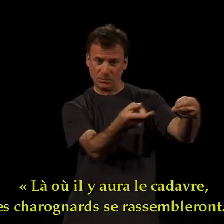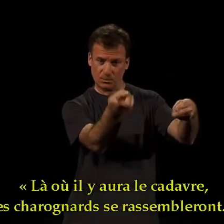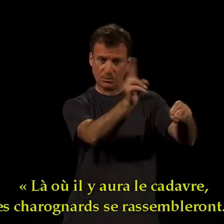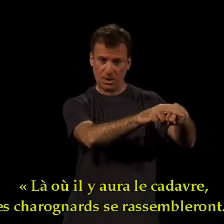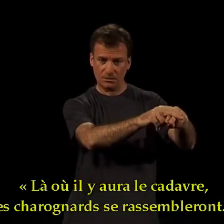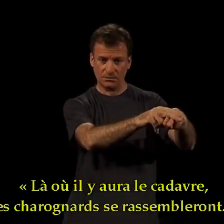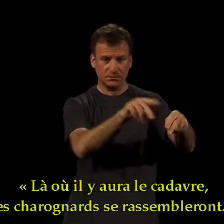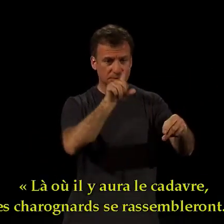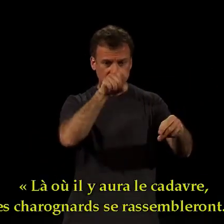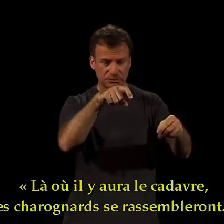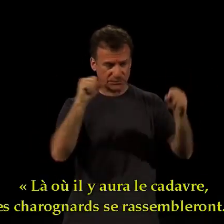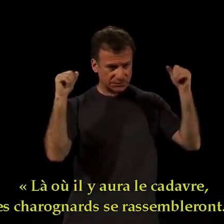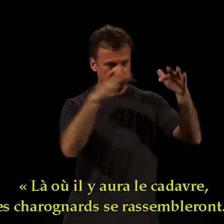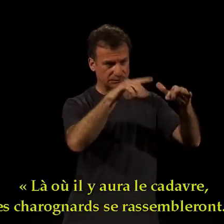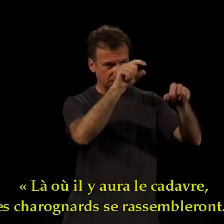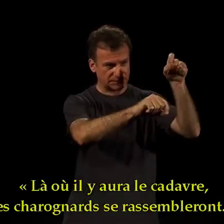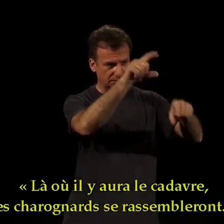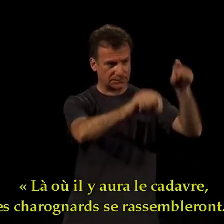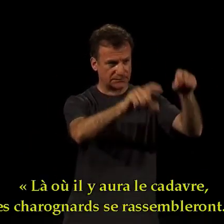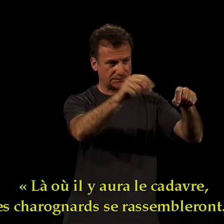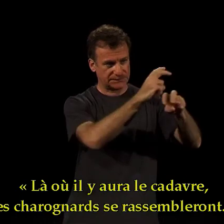Là où il y aura le cadavre, les charognards se rassembleront.